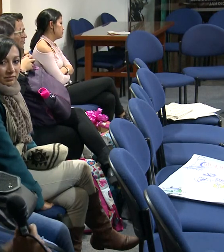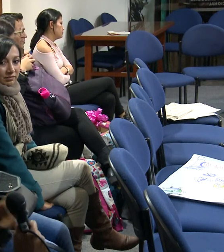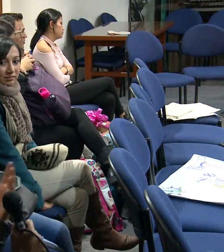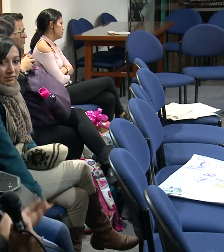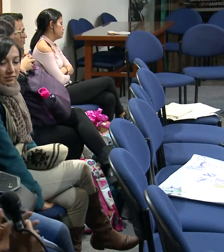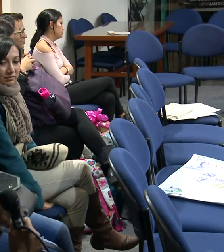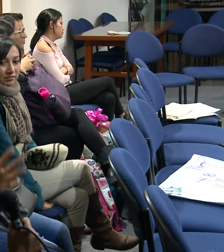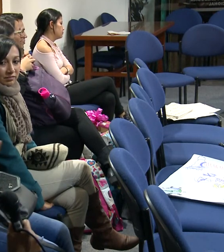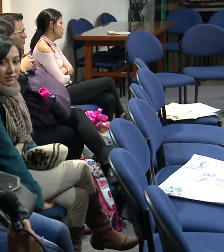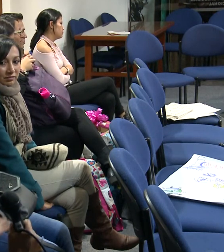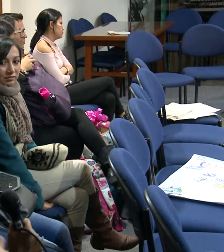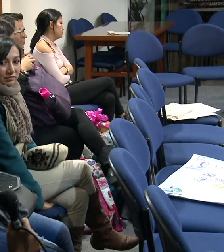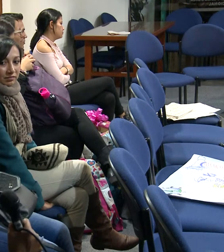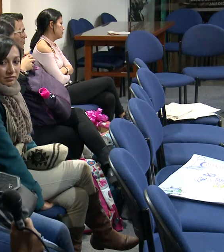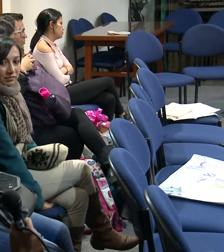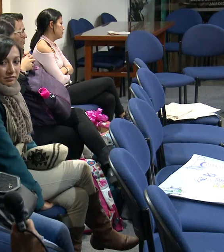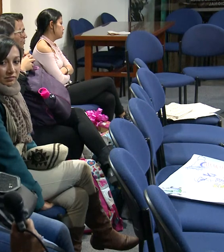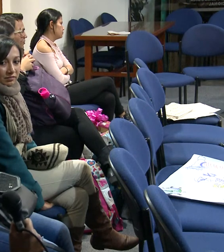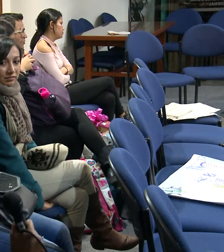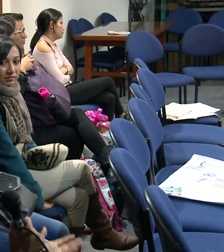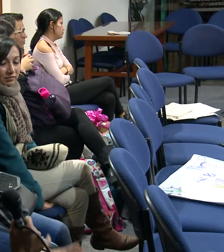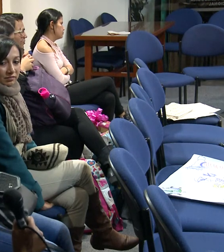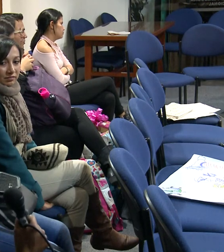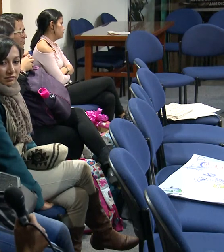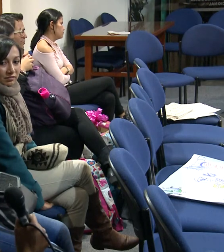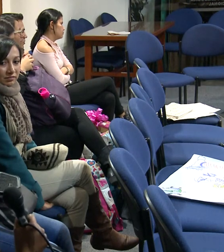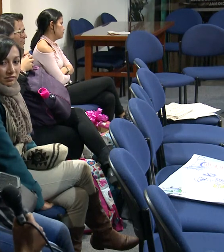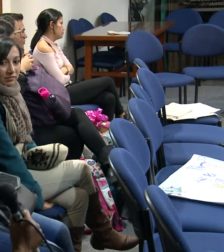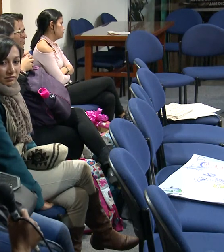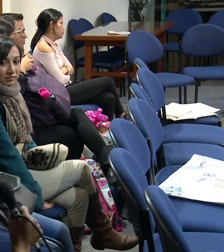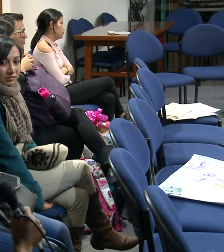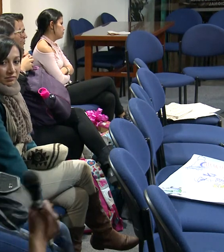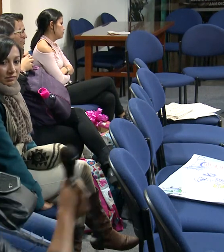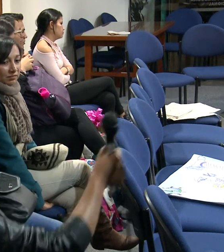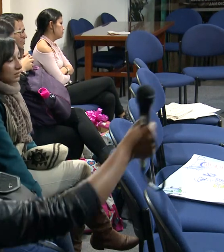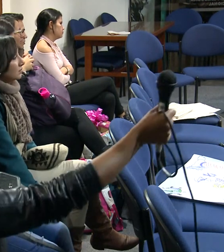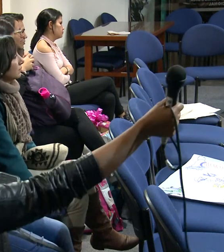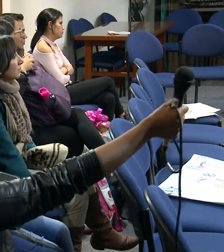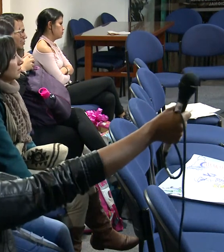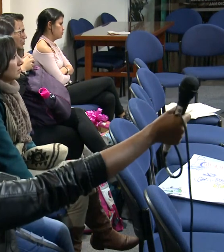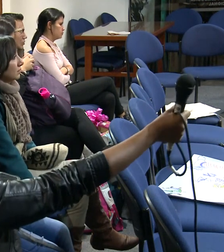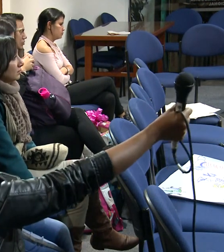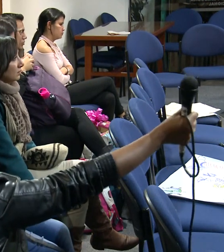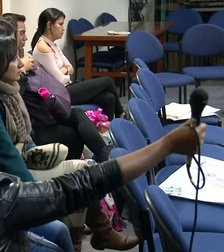pedagógica, didáctica, formativa para otra población. ¿Cómo fue esa experiencia desde ustedes?